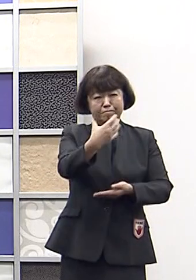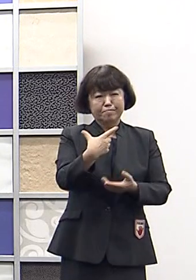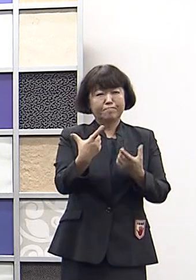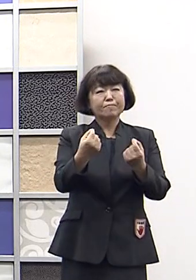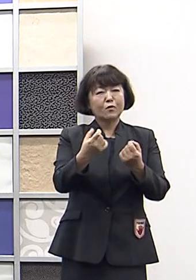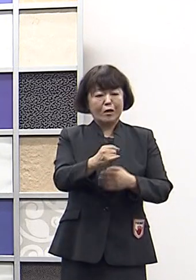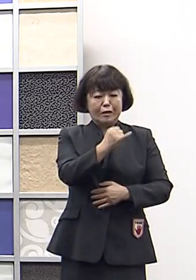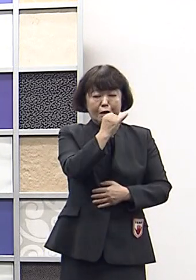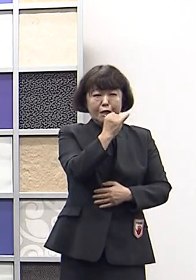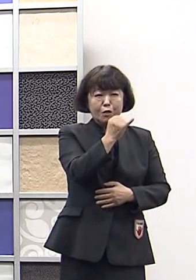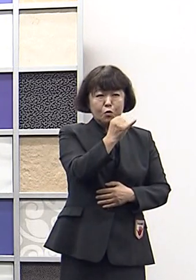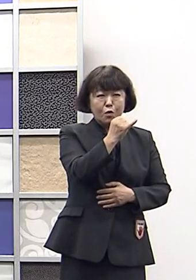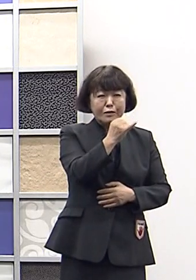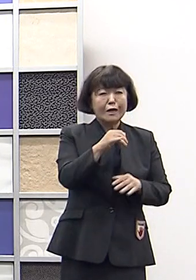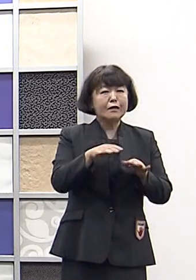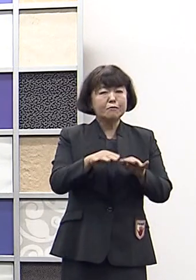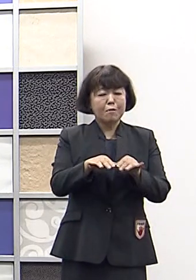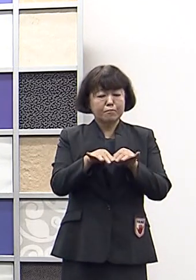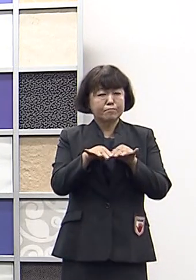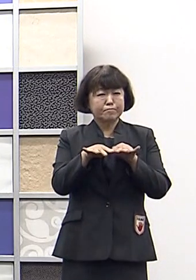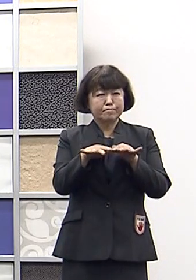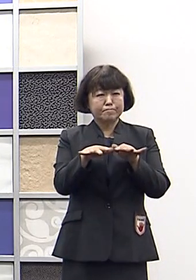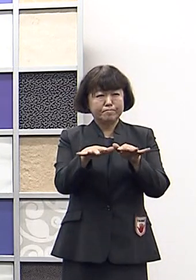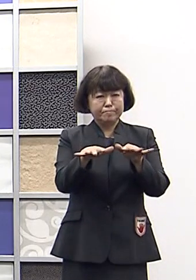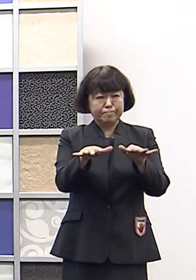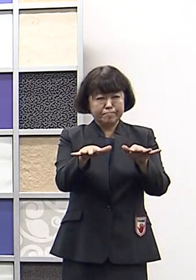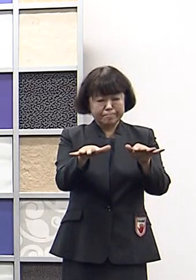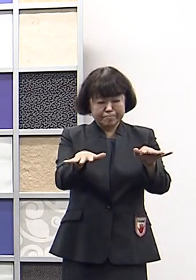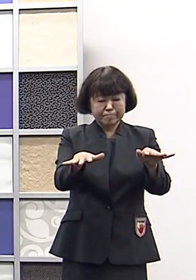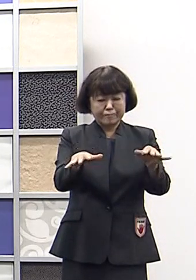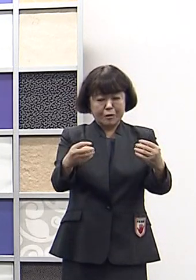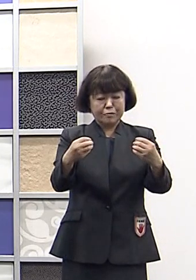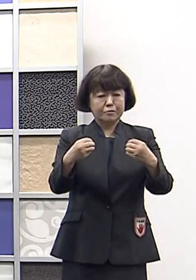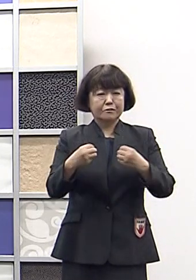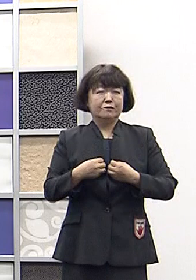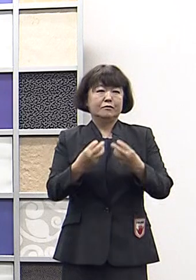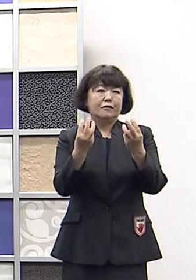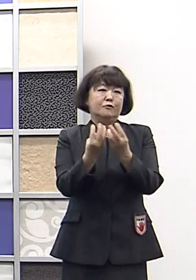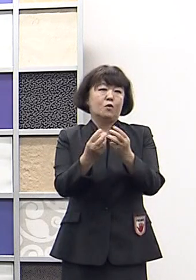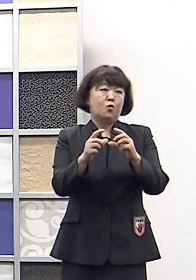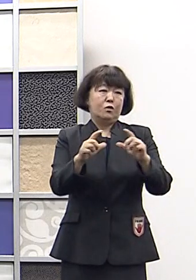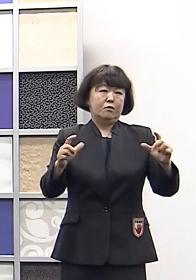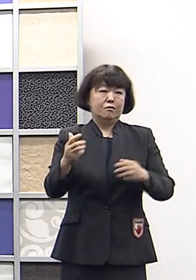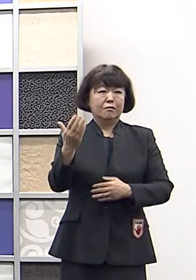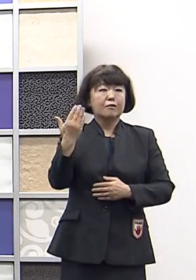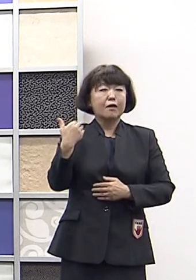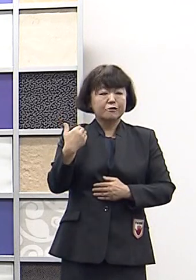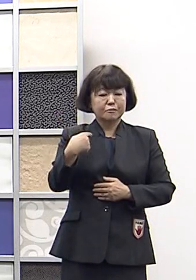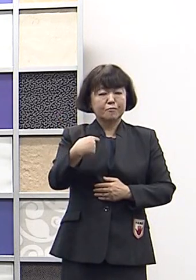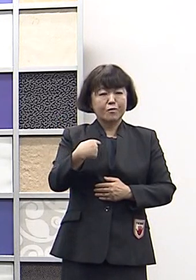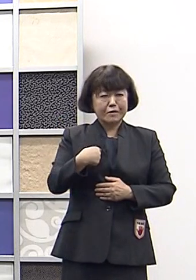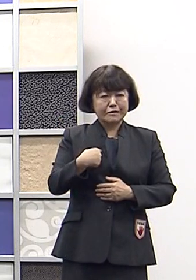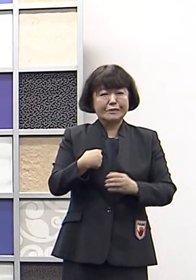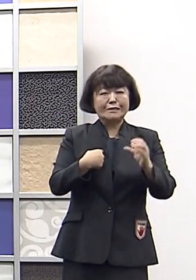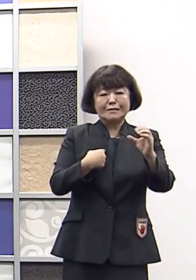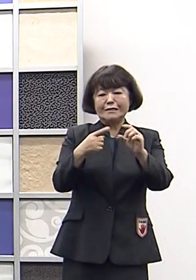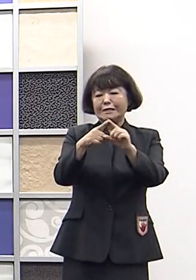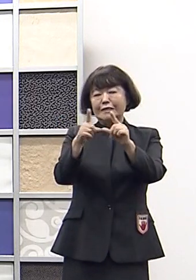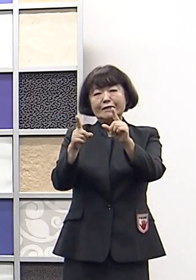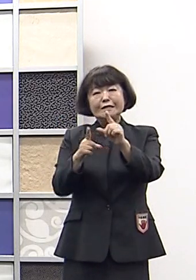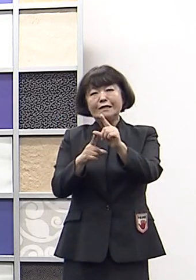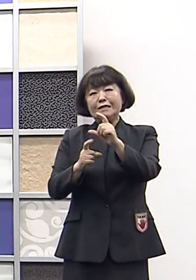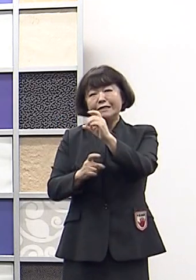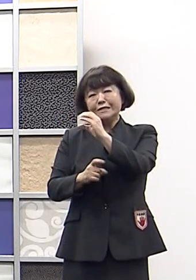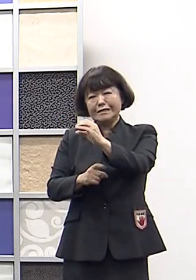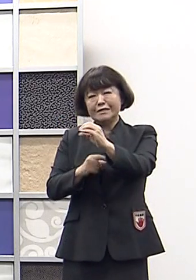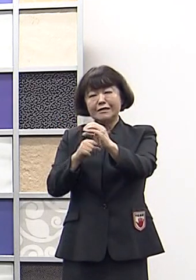エンザというのは今感染状況増えておりまして、かつ CDC としましても、この感染状